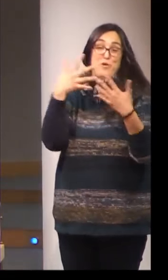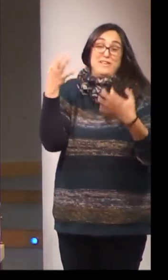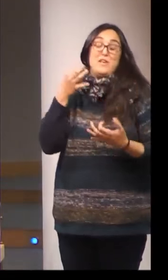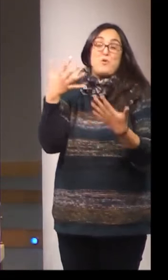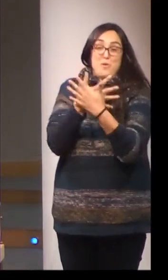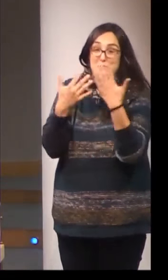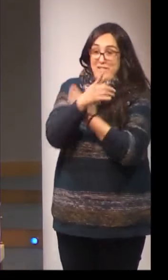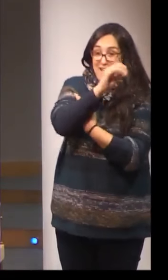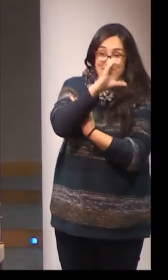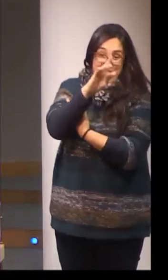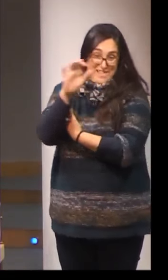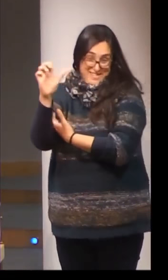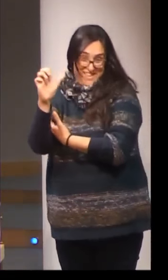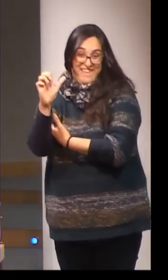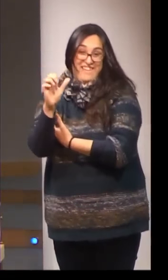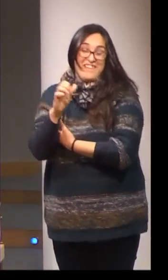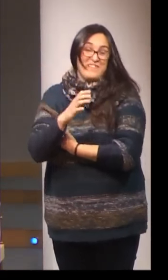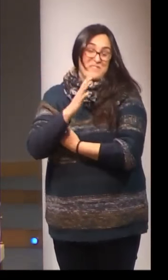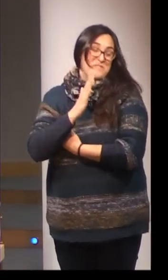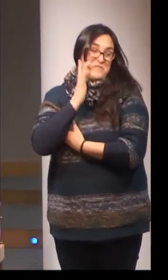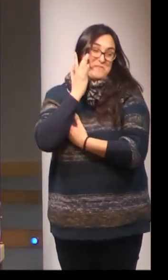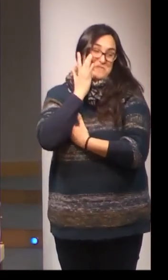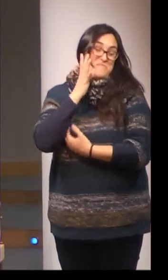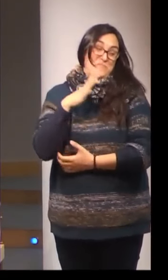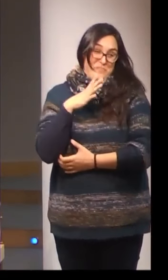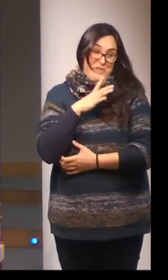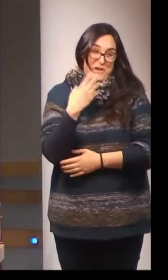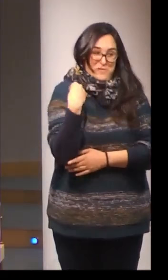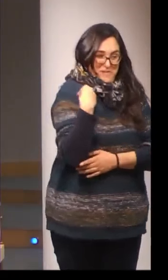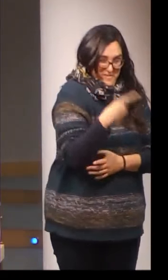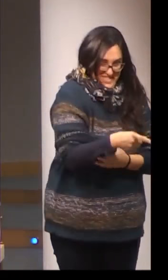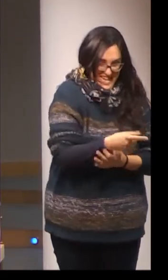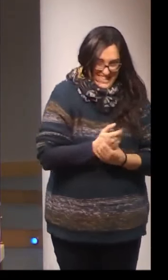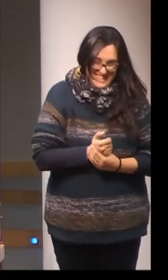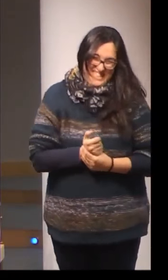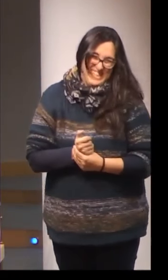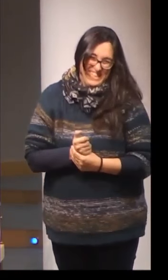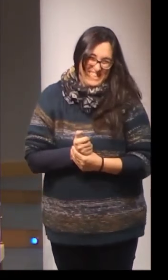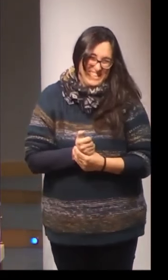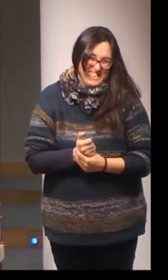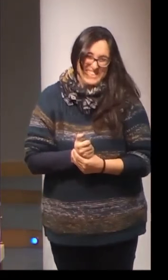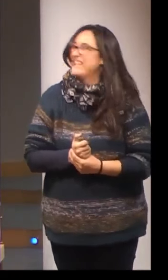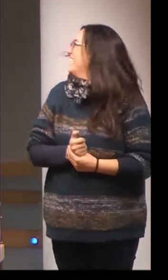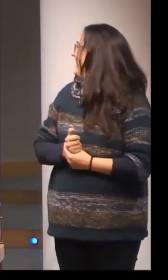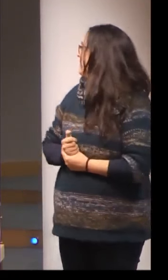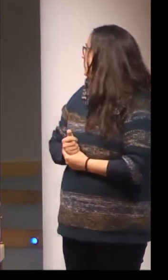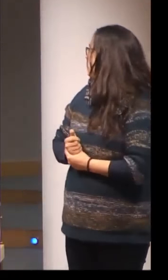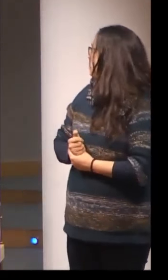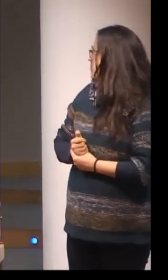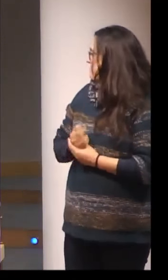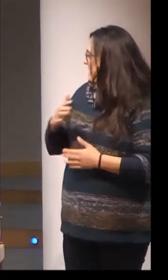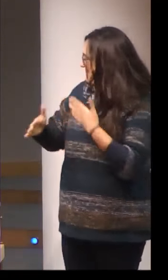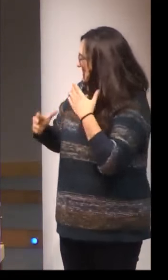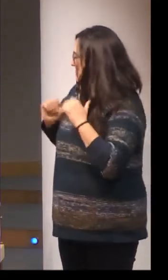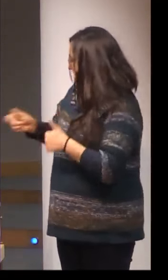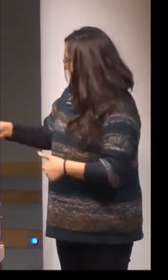Yo pido disculpas porque seguro que mezclaré lengua de signos, catalana y española, así que por favor avísadme en este caso a la intérprete,